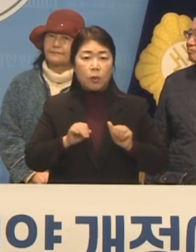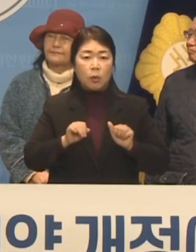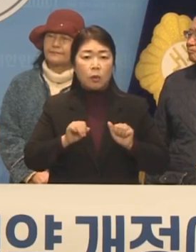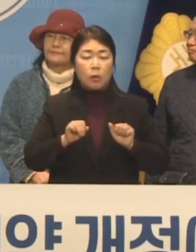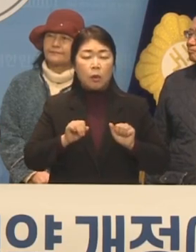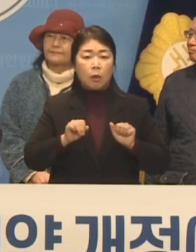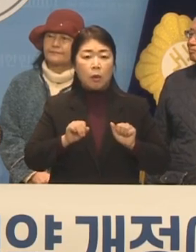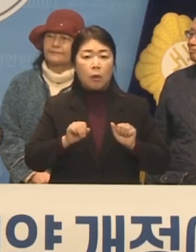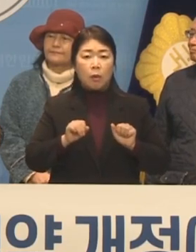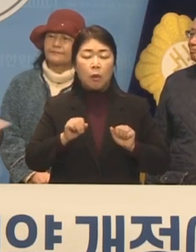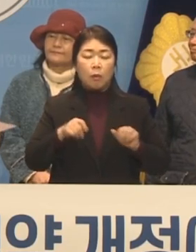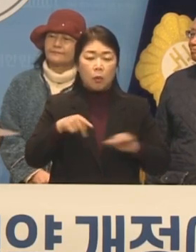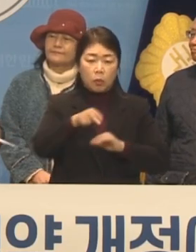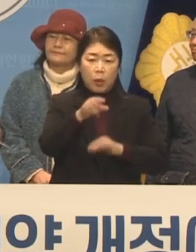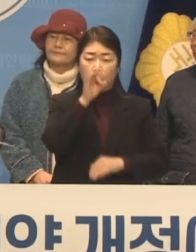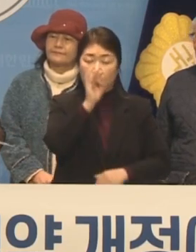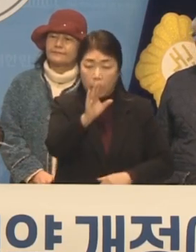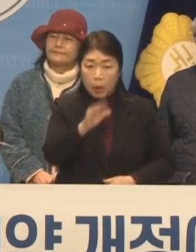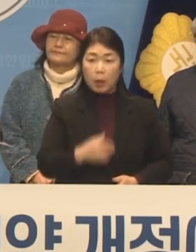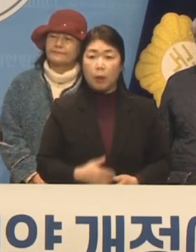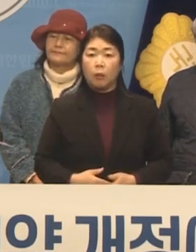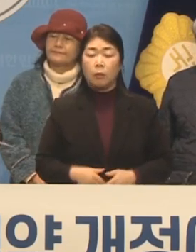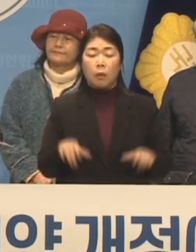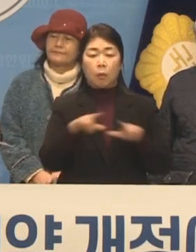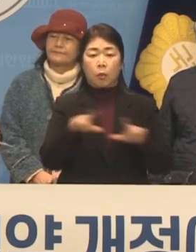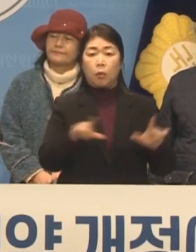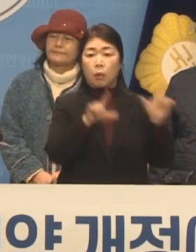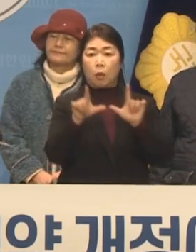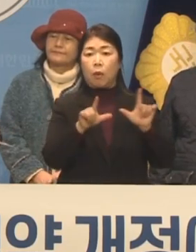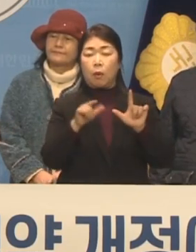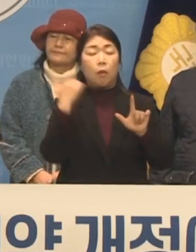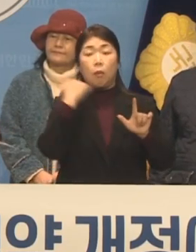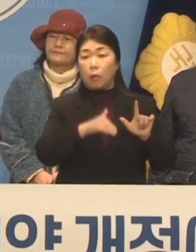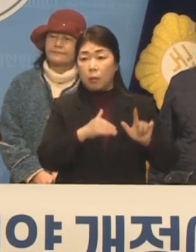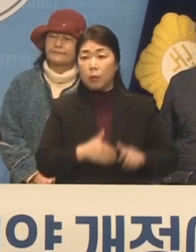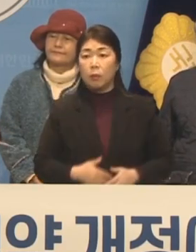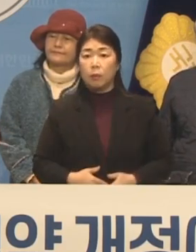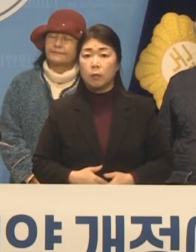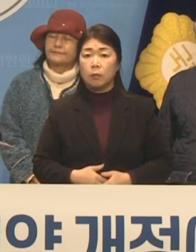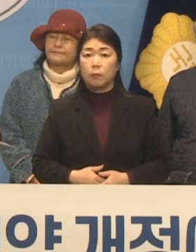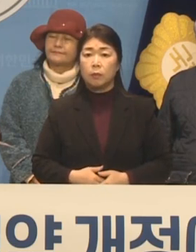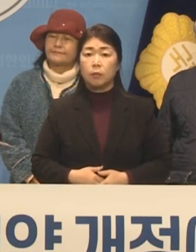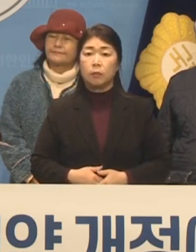진행돼 걷기가 어렵게 되고 일상생활을 수행할 수 없게 됩니다.